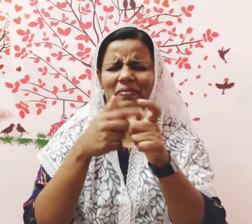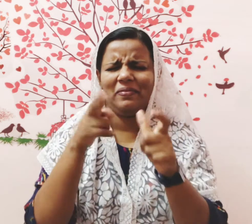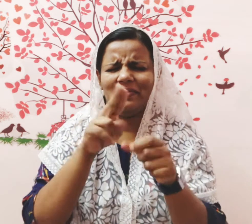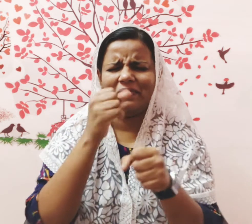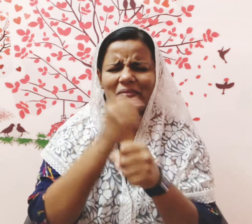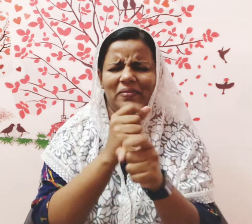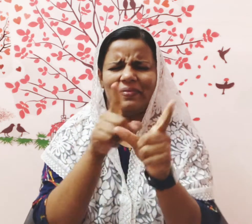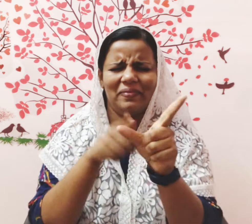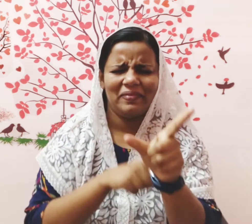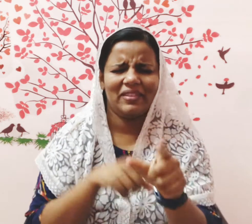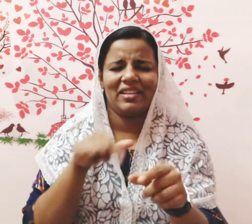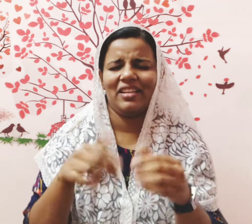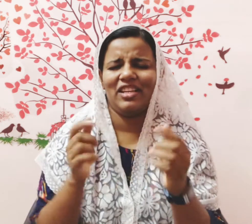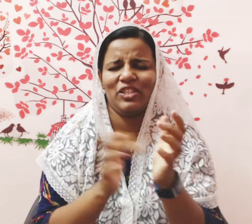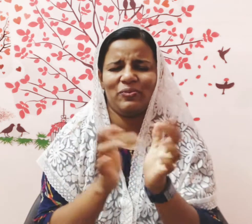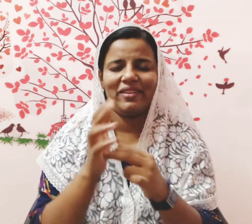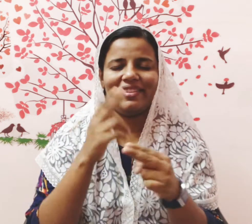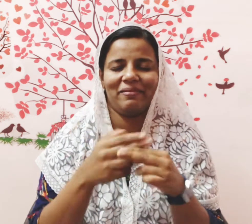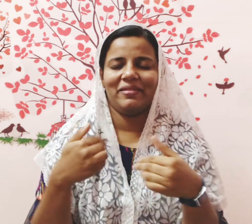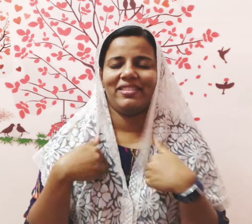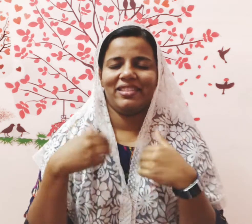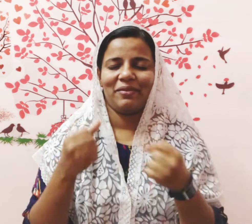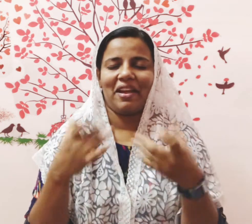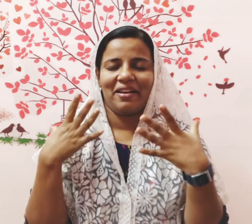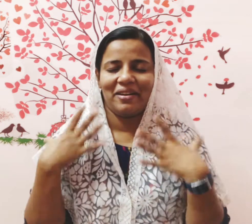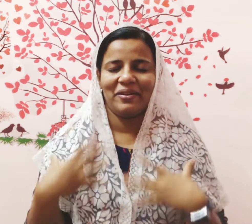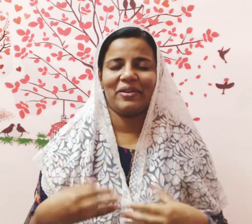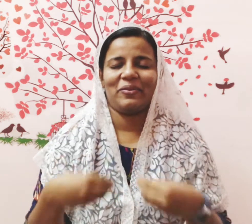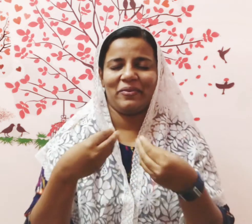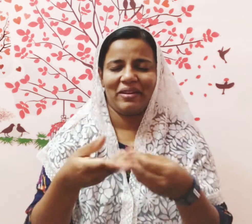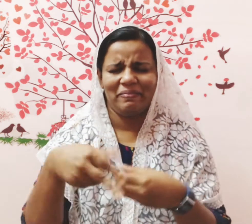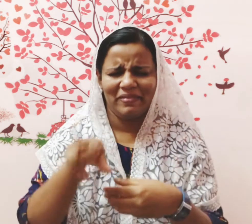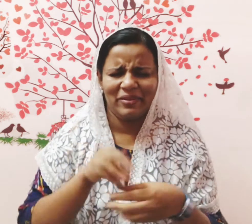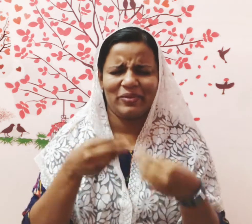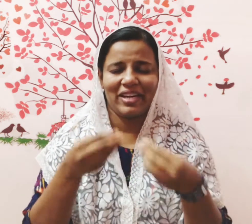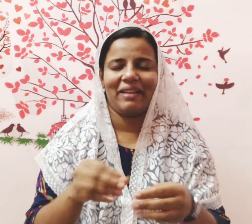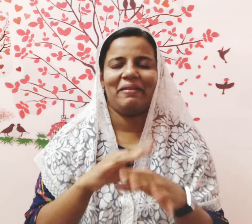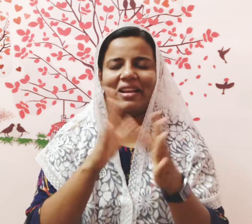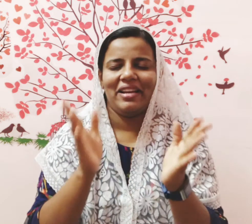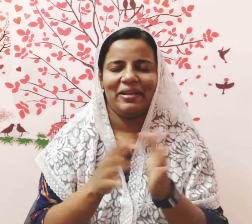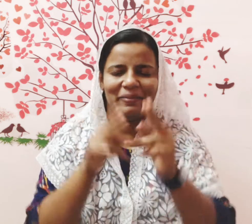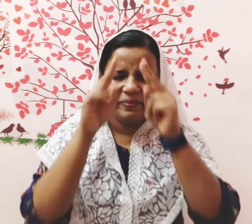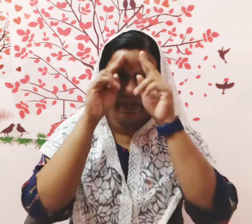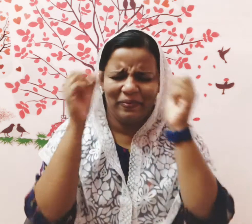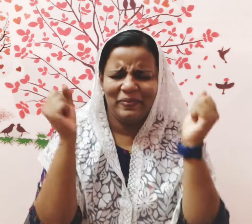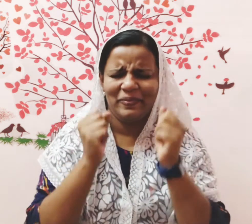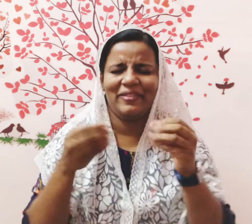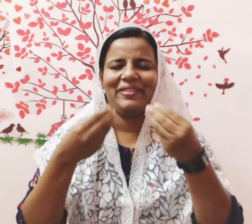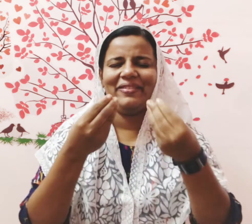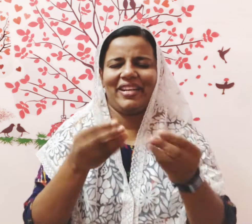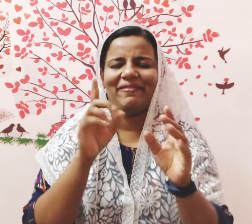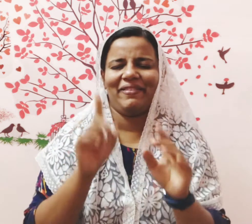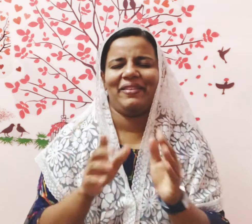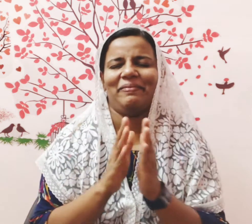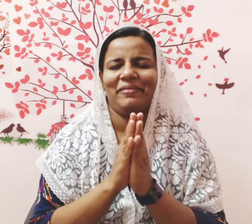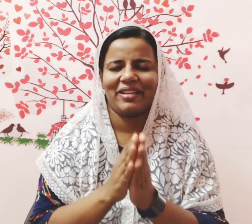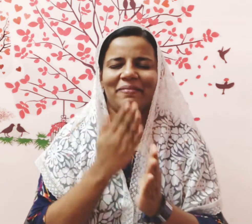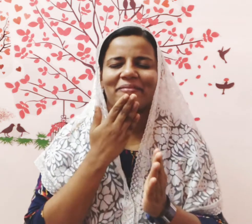പ്രാർത്ഥിക്കുന്നു. യേശുക്രിസ്തുവിൻ്റെ നാമത്തിൽ സൗഖ്യമാകട്ടെ, ആരോഗ്യം മടങ്ങി വരട്ടെ, പൂർണ്ണ സ്വസ്ഥത ഉണ്ടാകുന്നതിനായിട്ട് സ്തോത്രം ചെയ്യുന്നു. ഹല്ലേലൂയ.